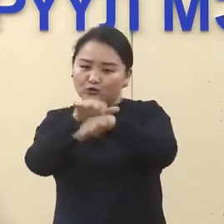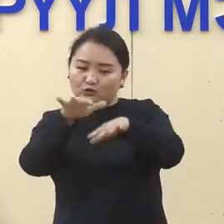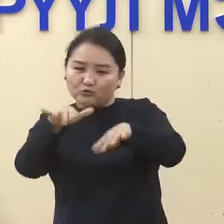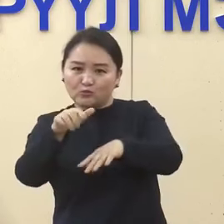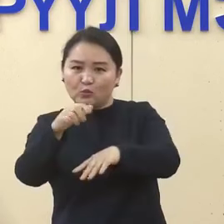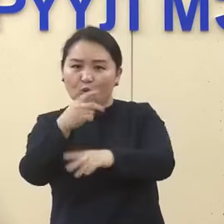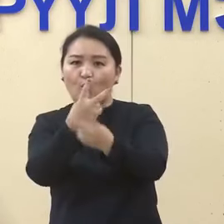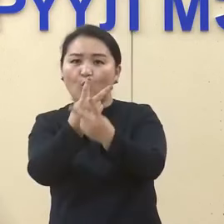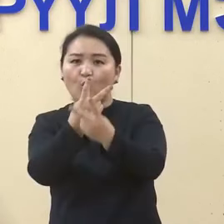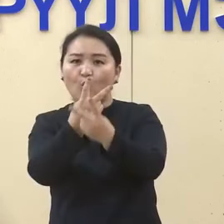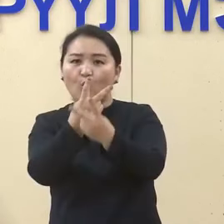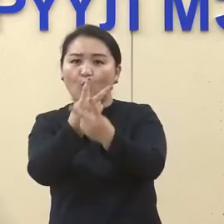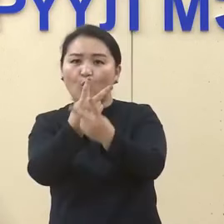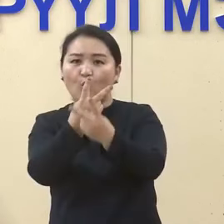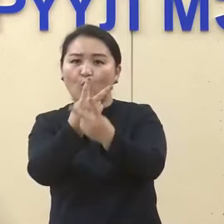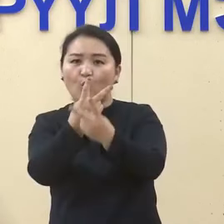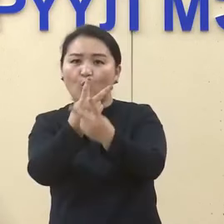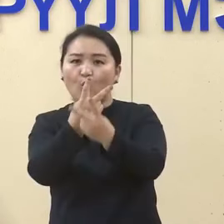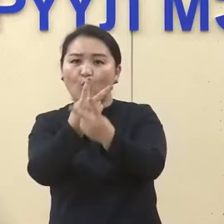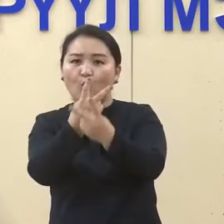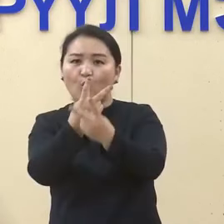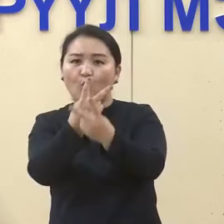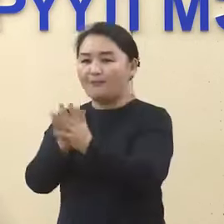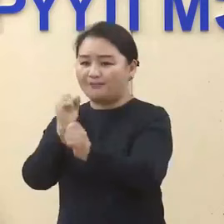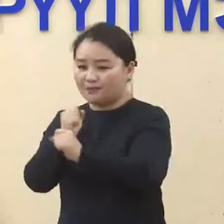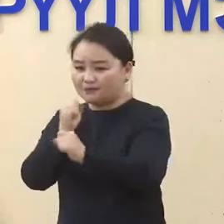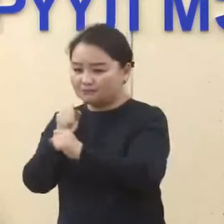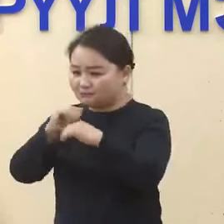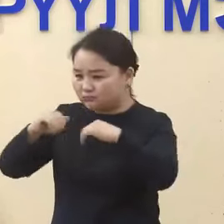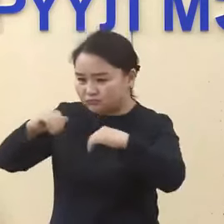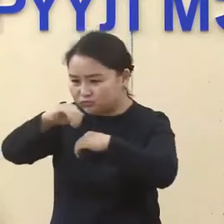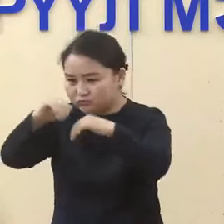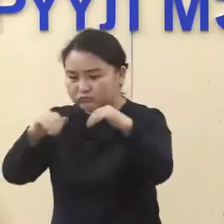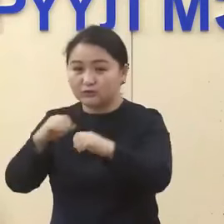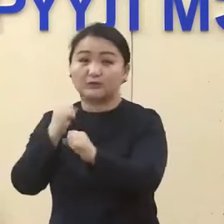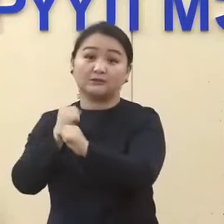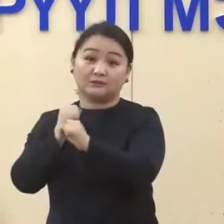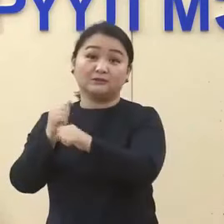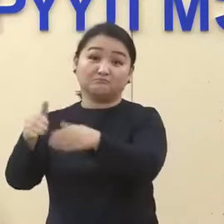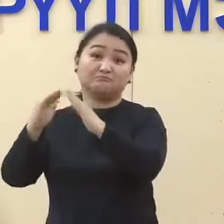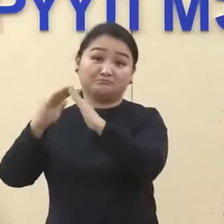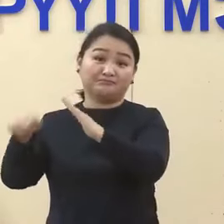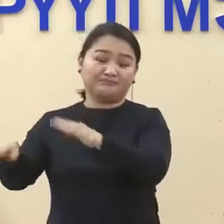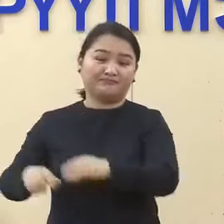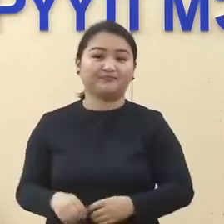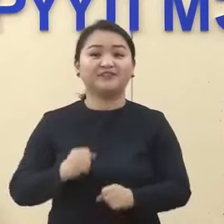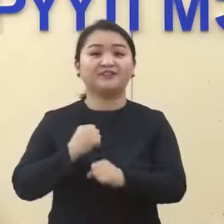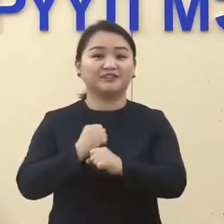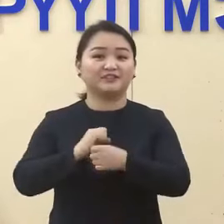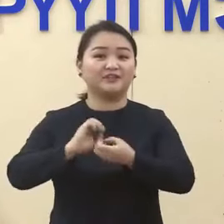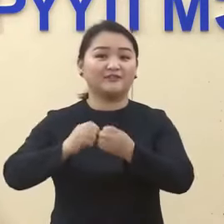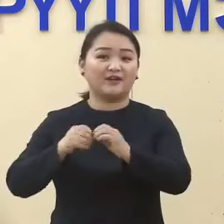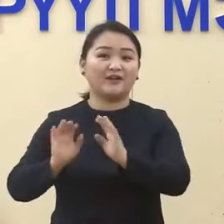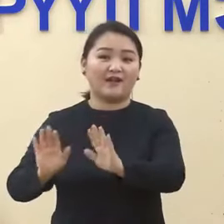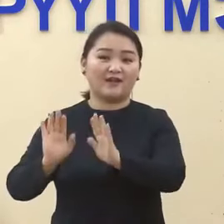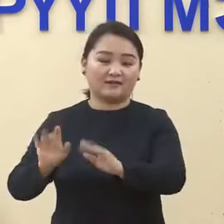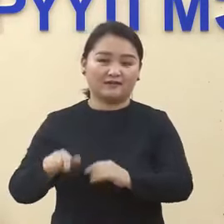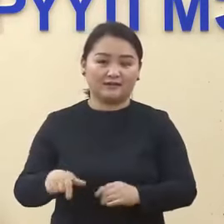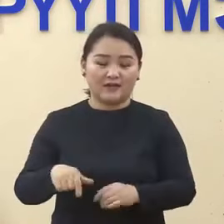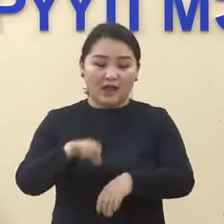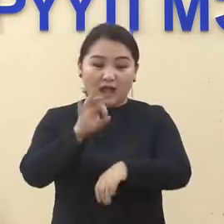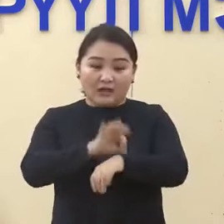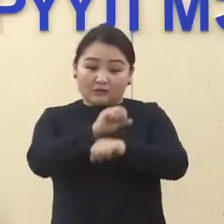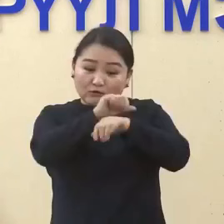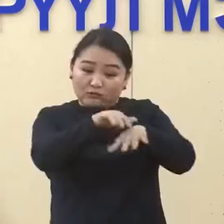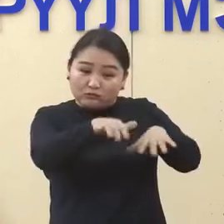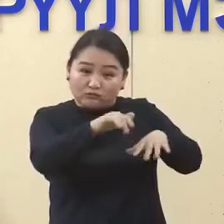зоноозын одоо үндэсний төвийн одоо эмч мэрэгчлэлтнүүд хамтран хийсэн. За ингээд бол нийт одоо халдвар төвчин судлын